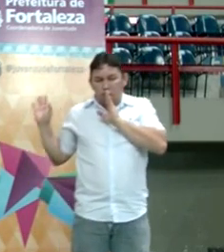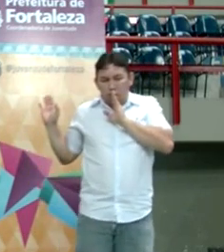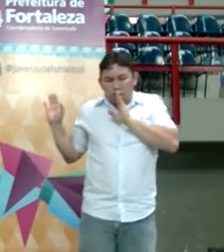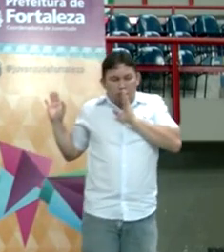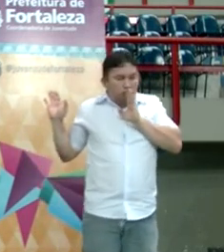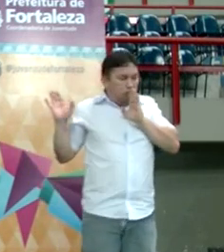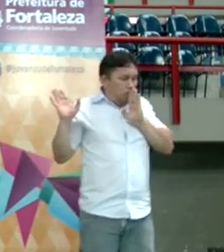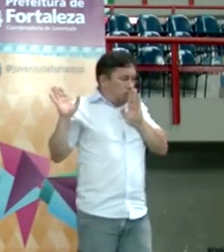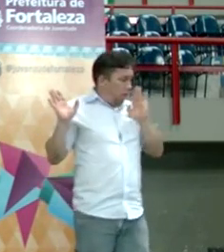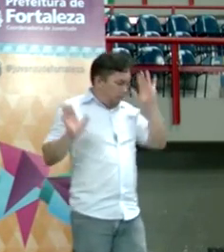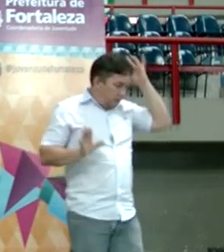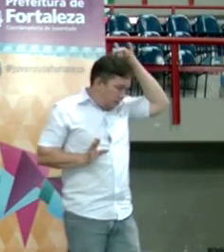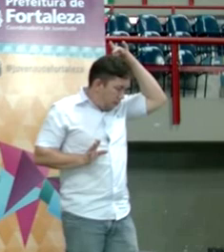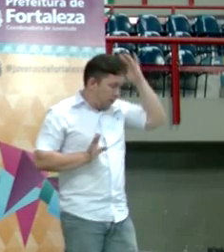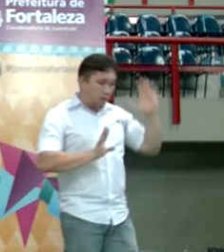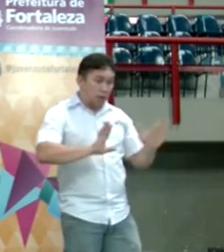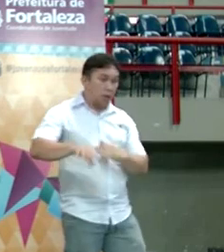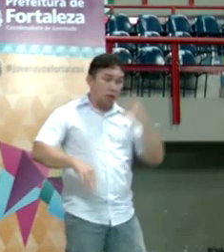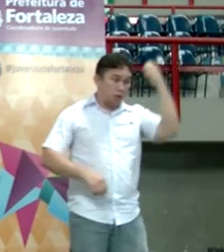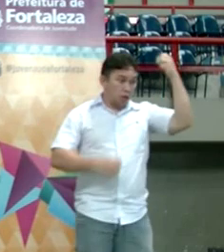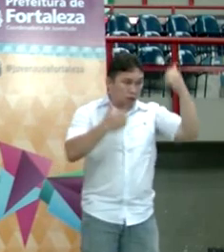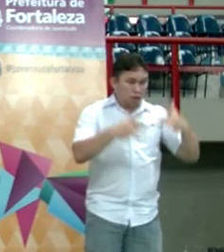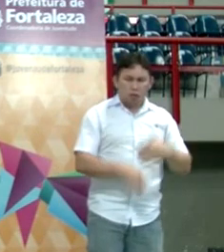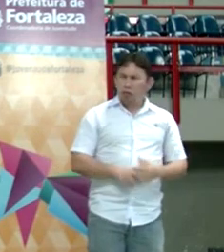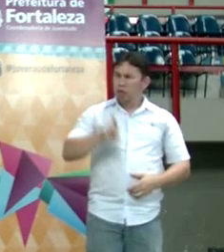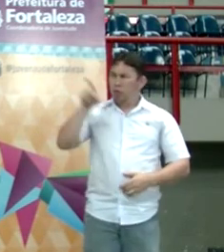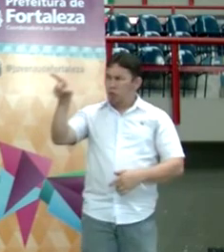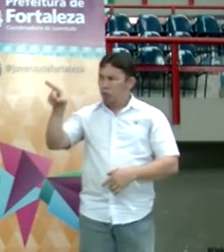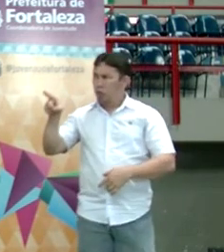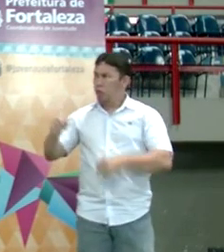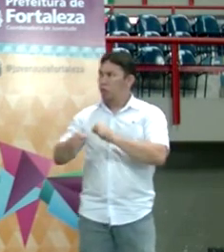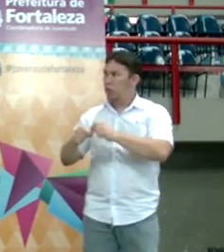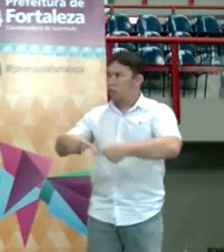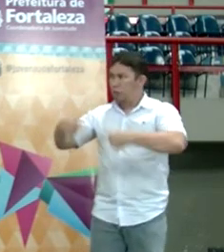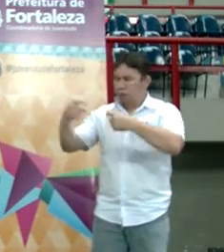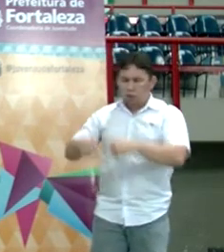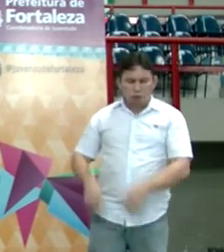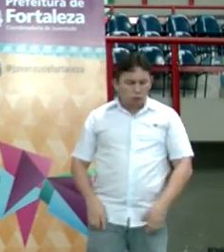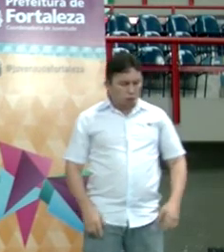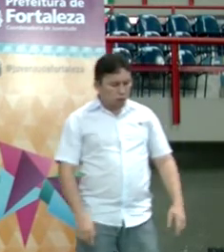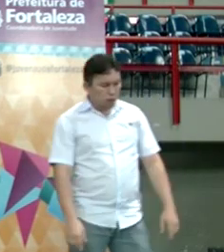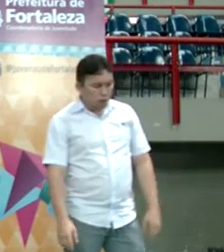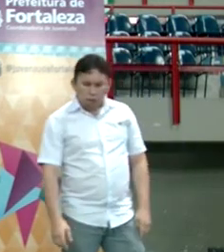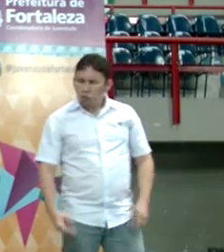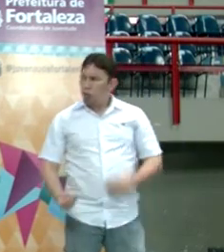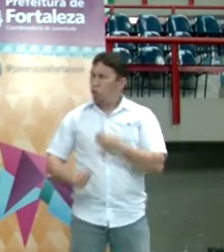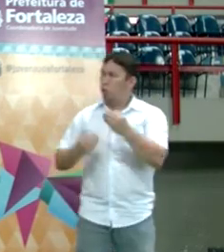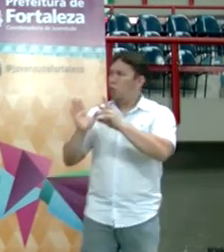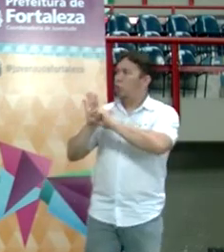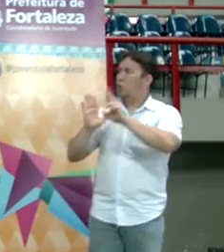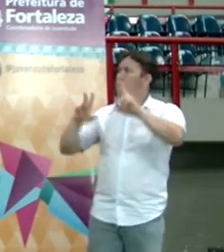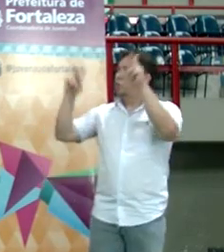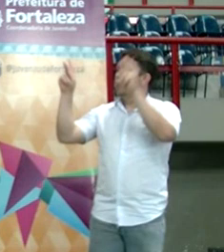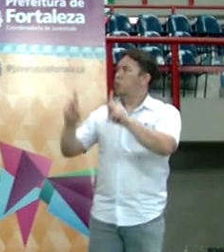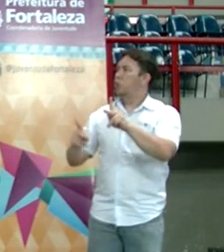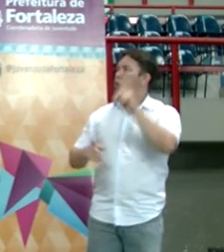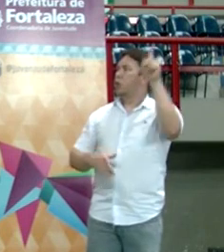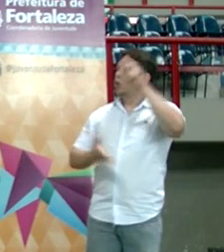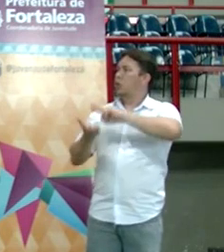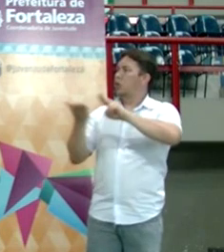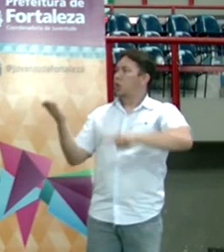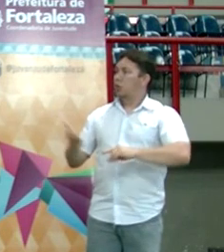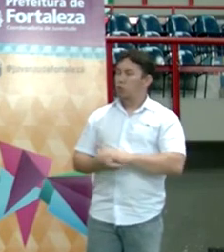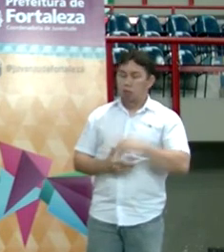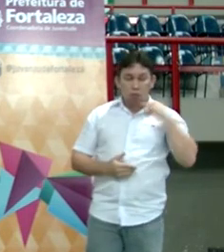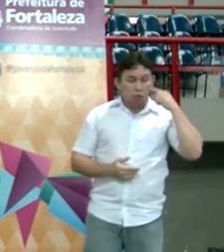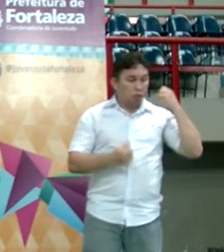no assunto. E quando alguém fala, mas você faz guerras, como você pode ser um representante da paz na ONU? O